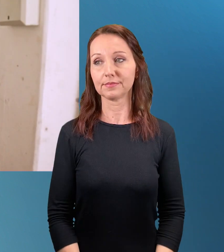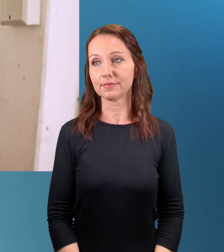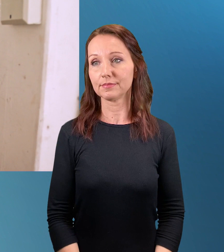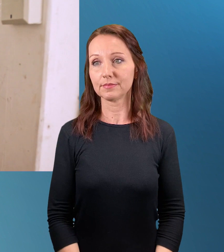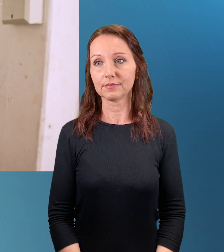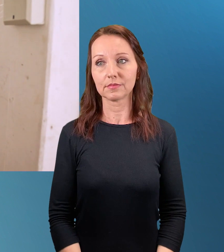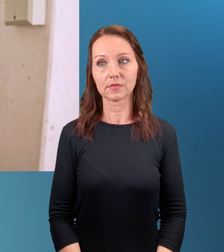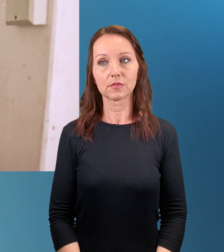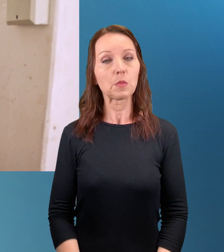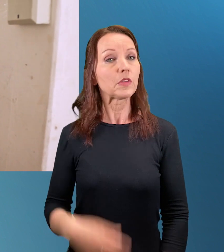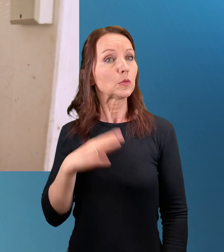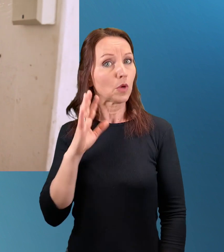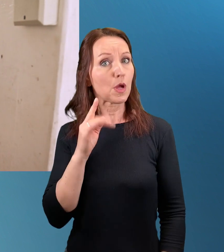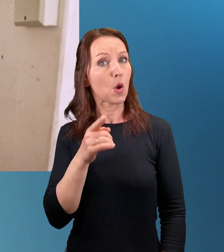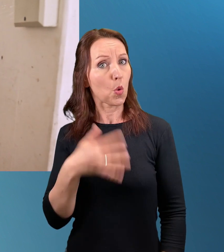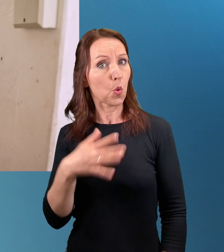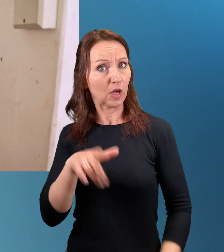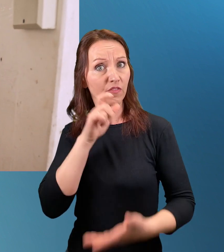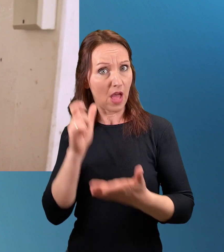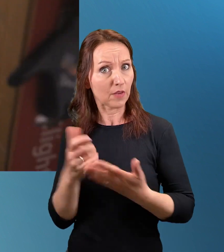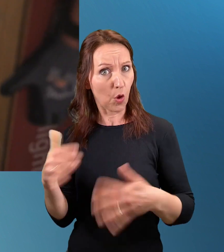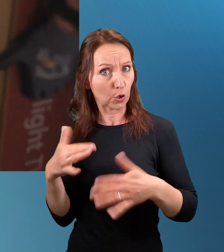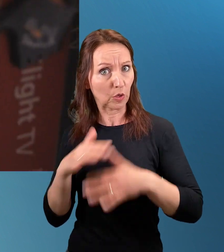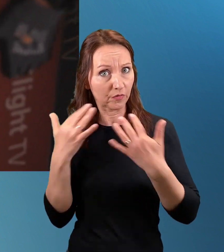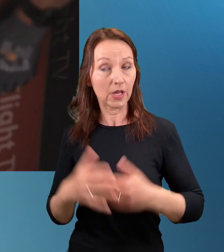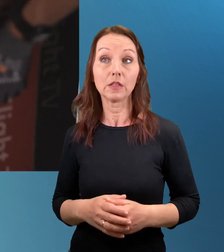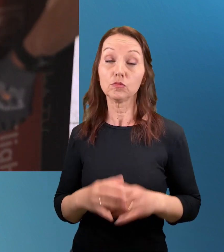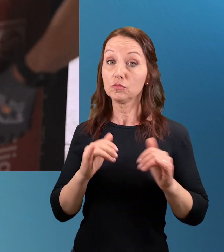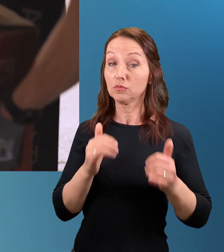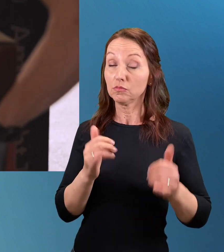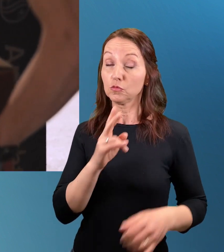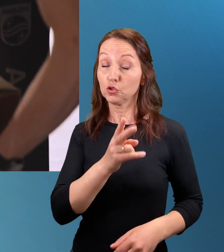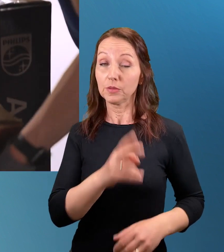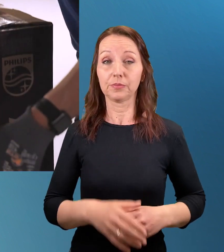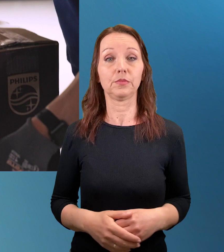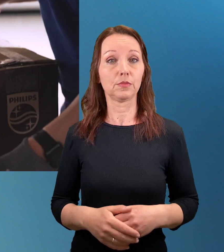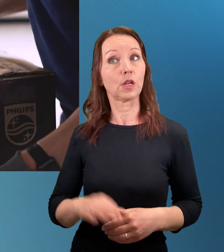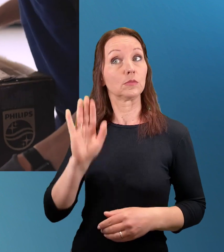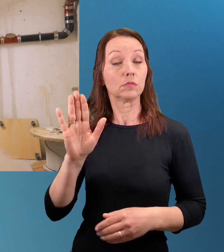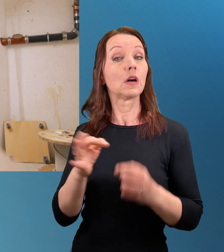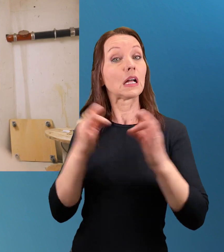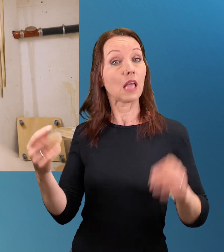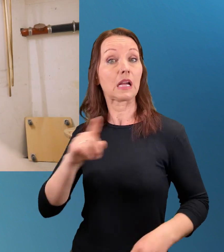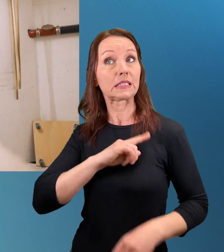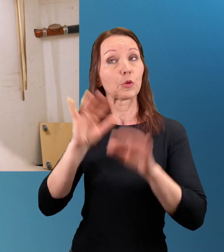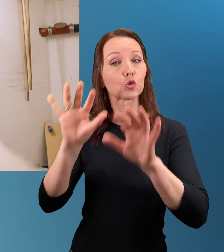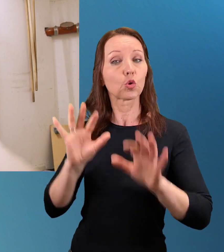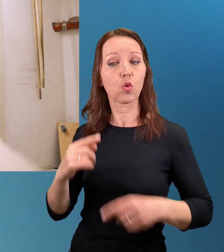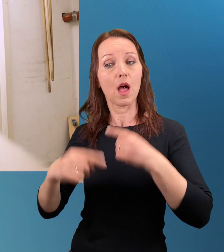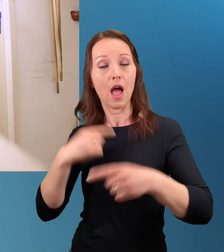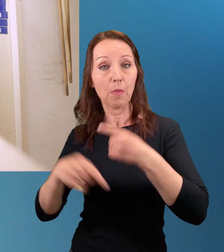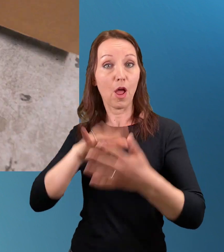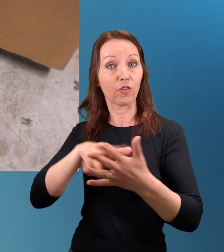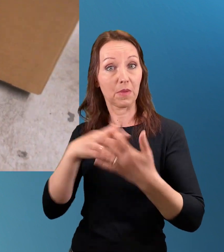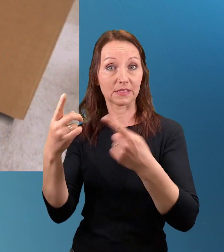Klingt danach, dass er ganz schön viel Verantwortung aber hat. Ja, doch. Also es geht schon auch darum, dass er seinen Tag selber strukturiert. Er